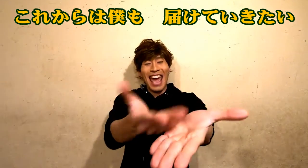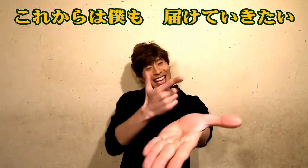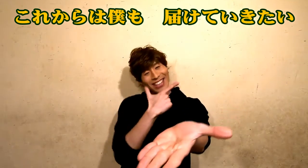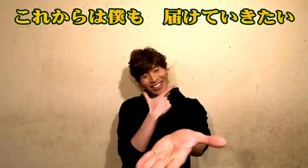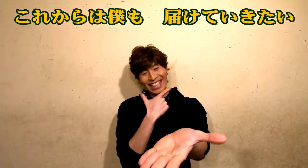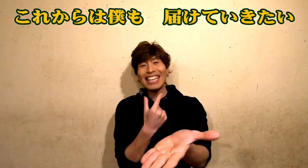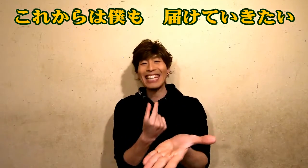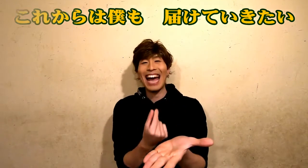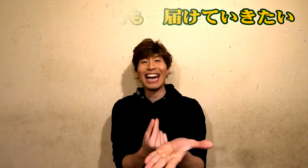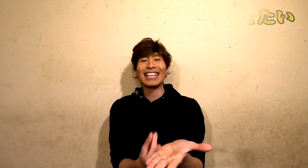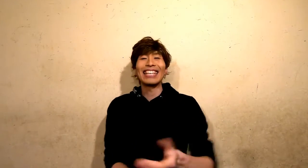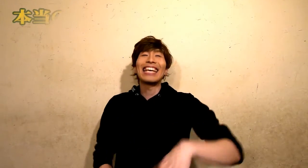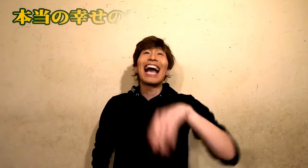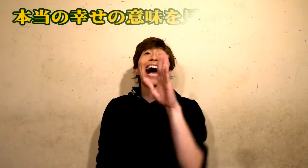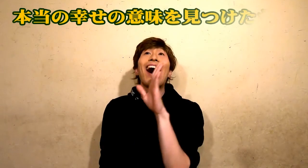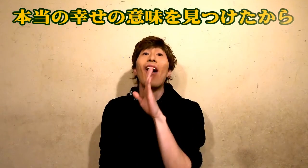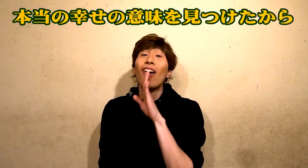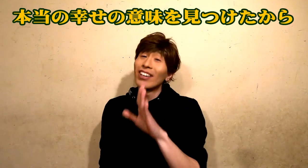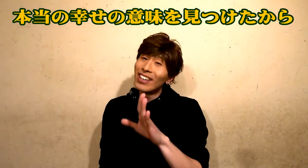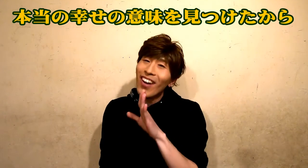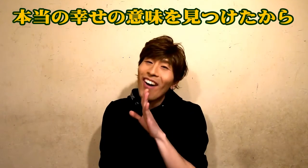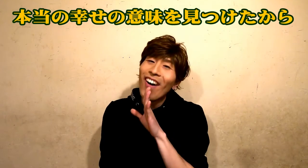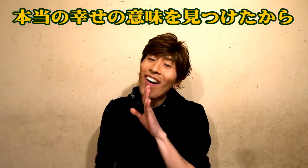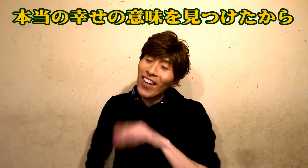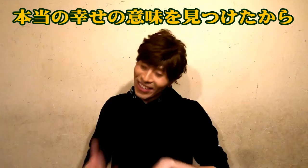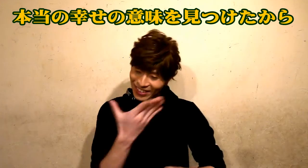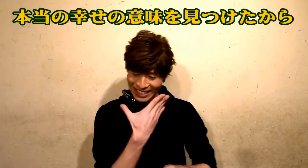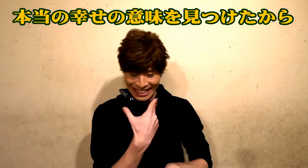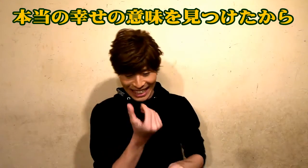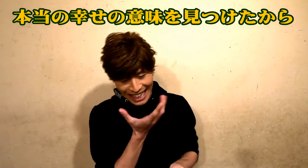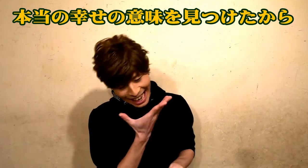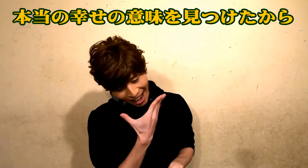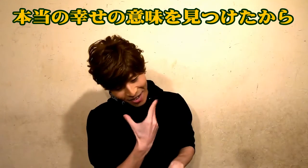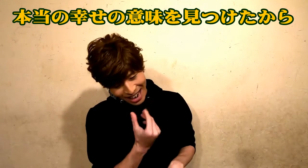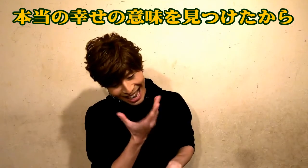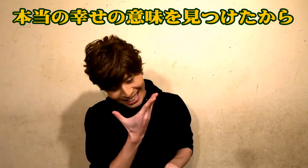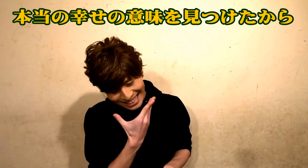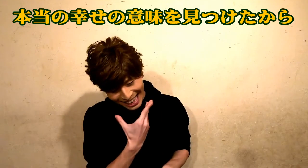ゆきたい。本当の幸せの